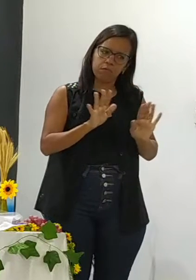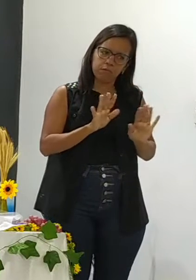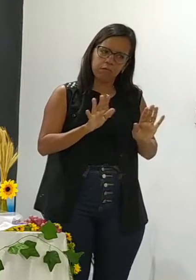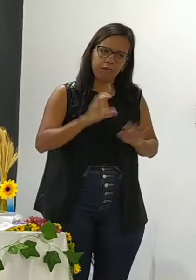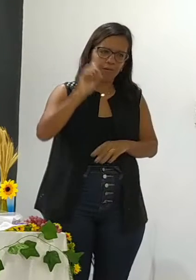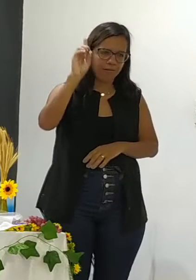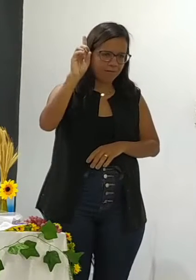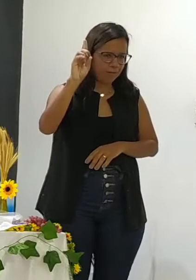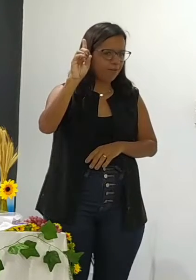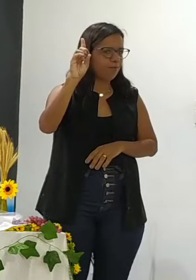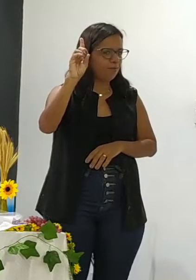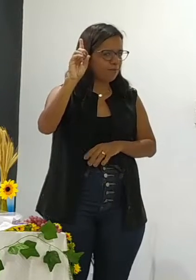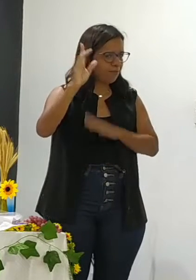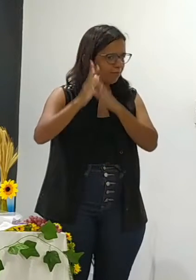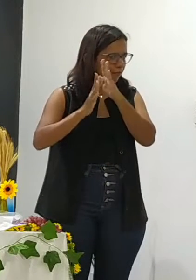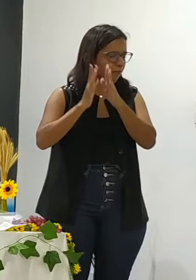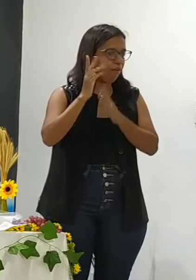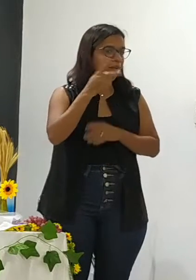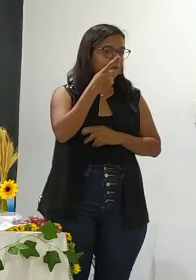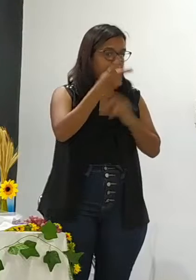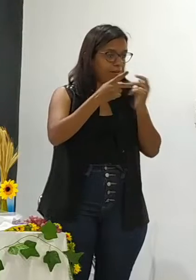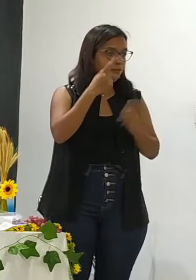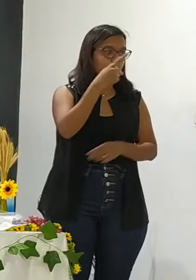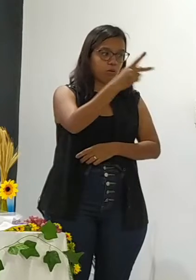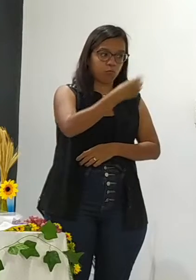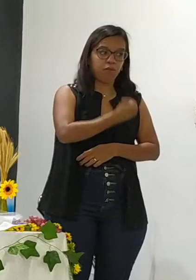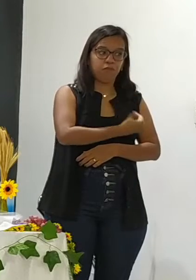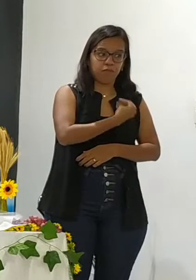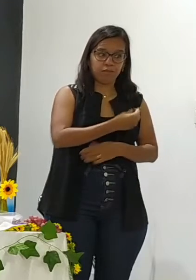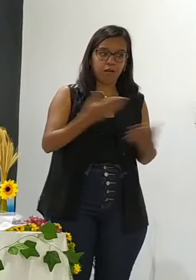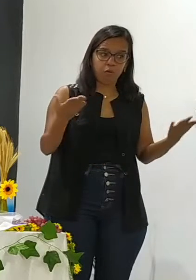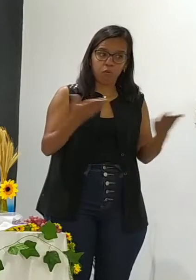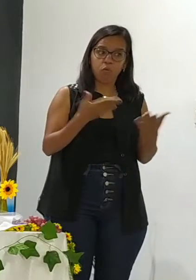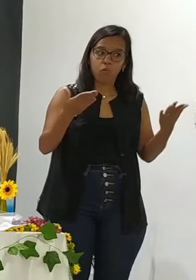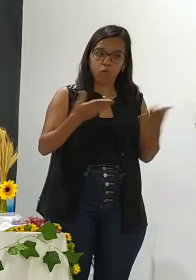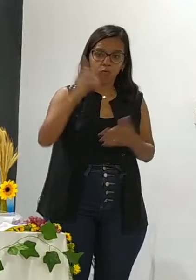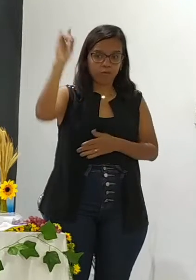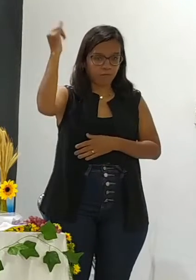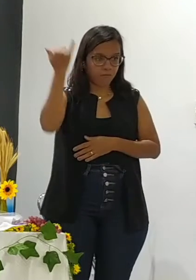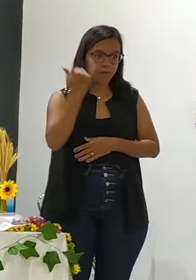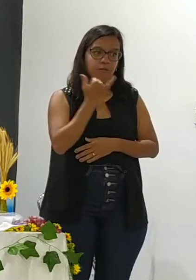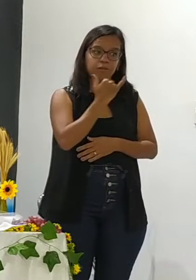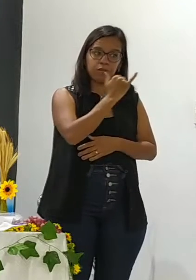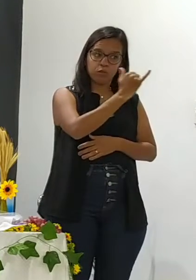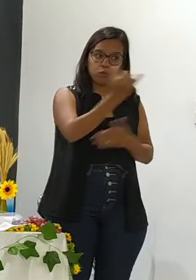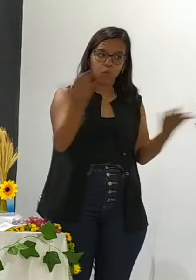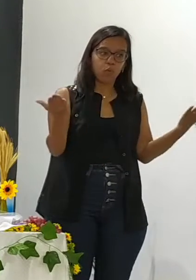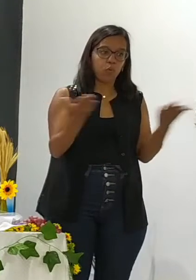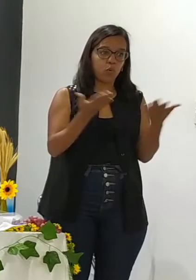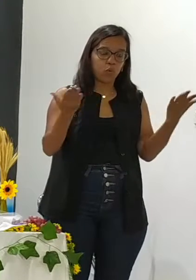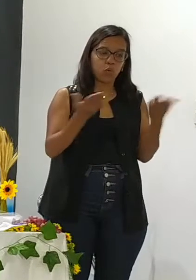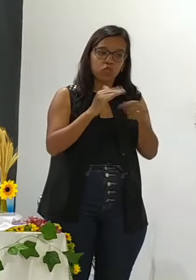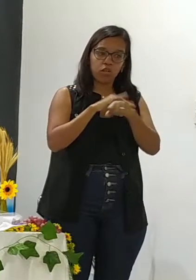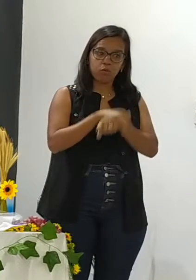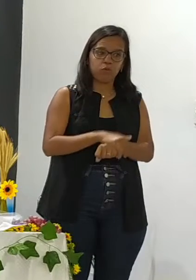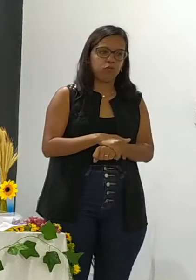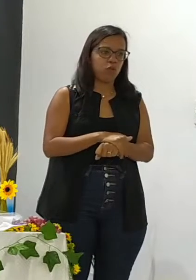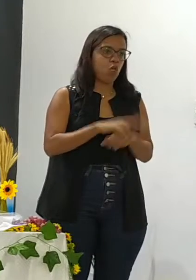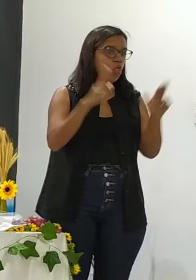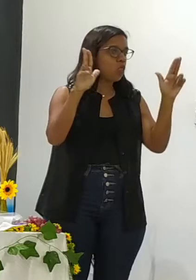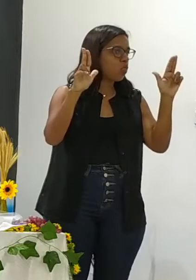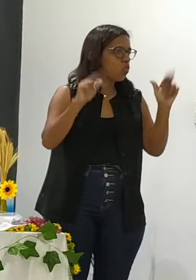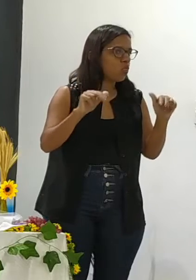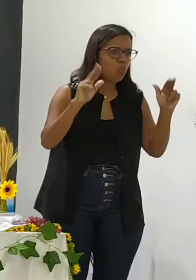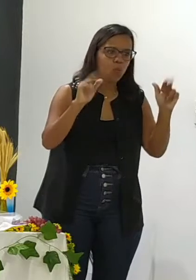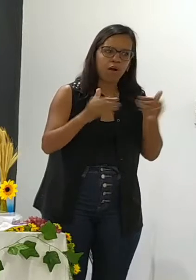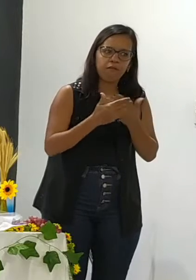Deus está falando contigo hoje. Aleluia, glória a Deus. Deus está dizendo para você nessa noite que Ele jamais se afasta